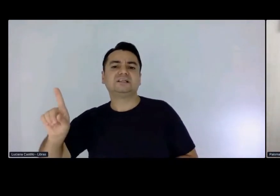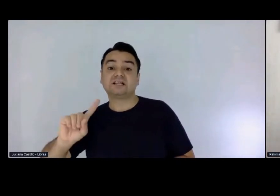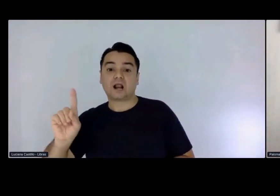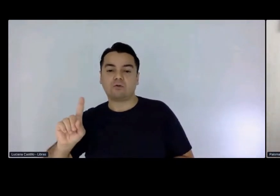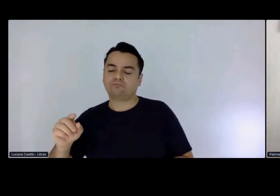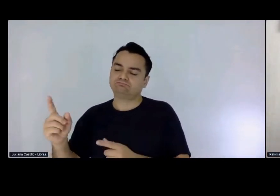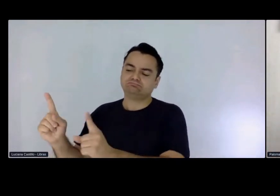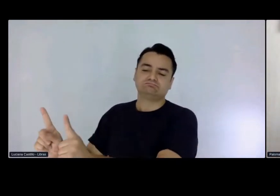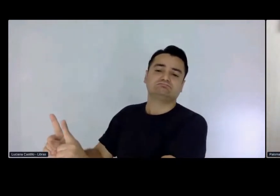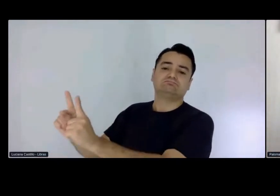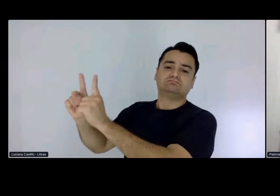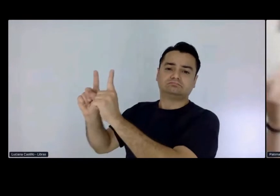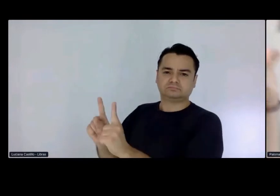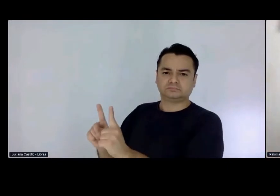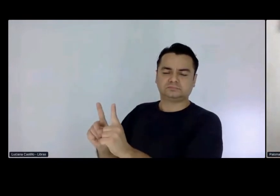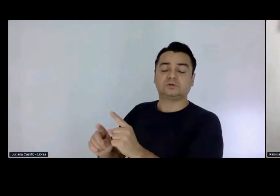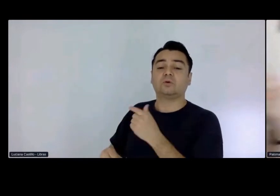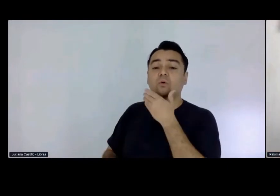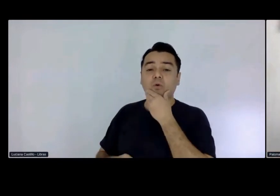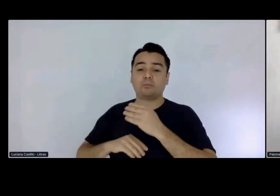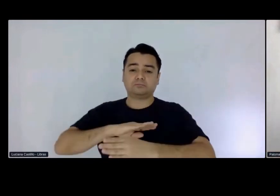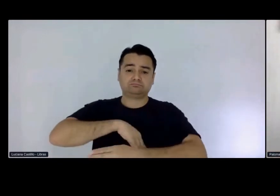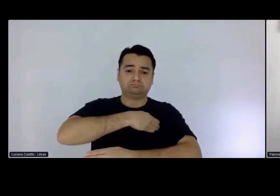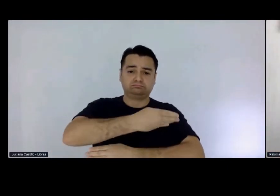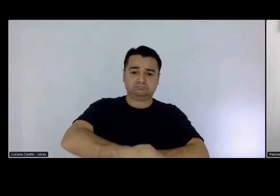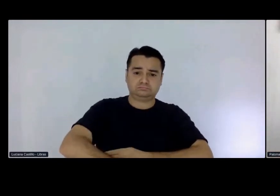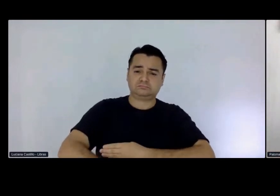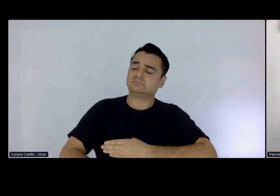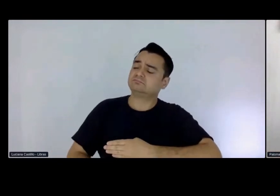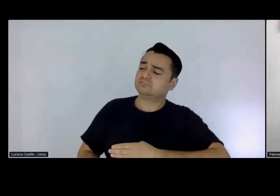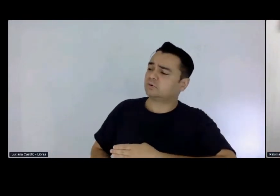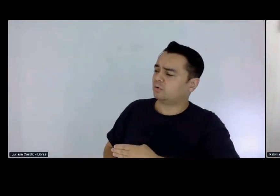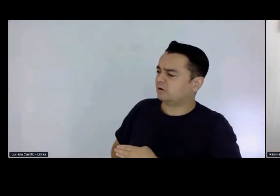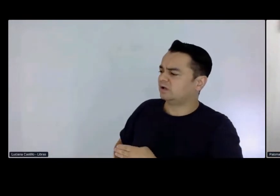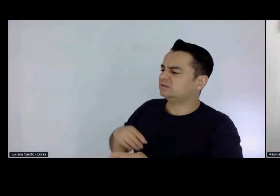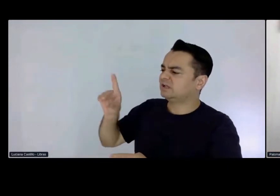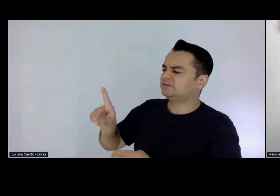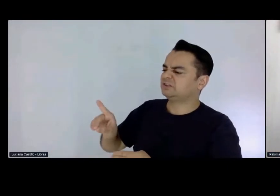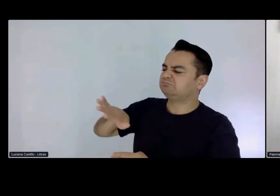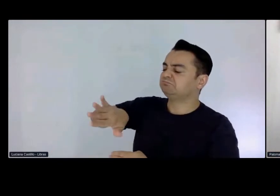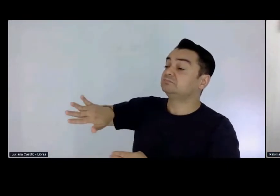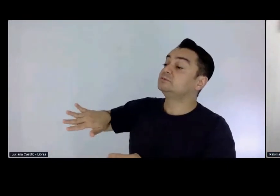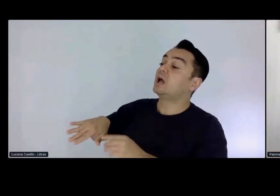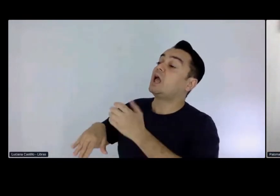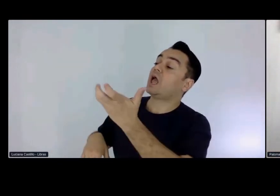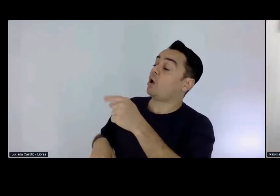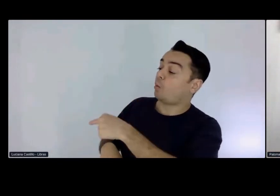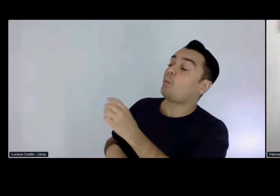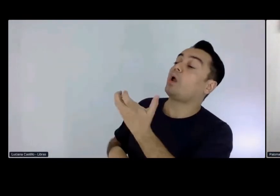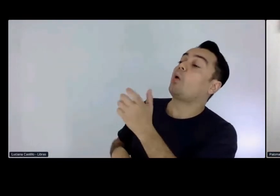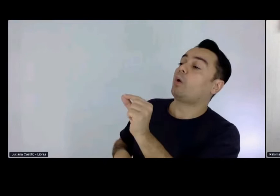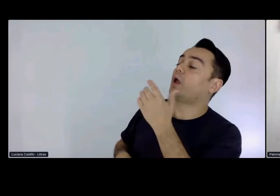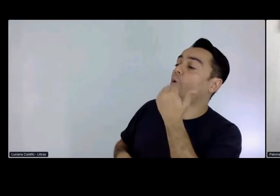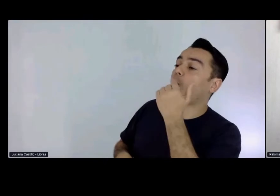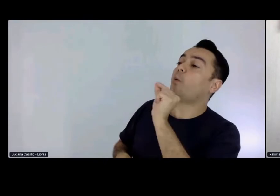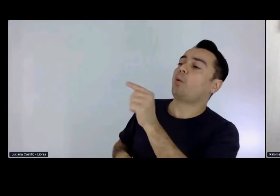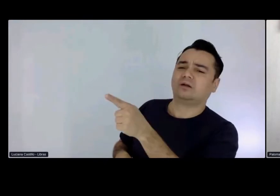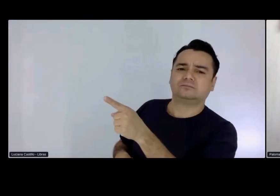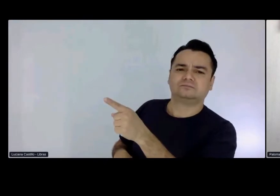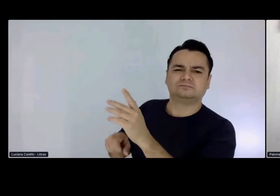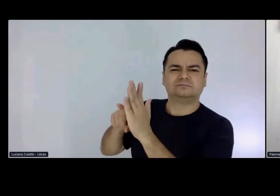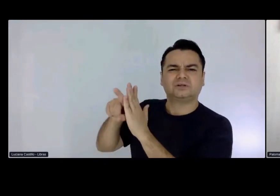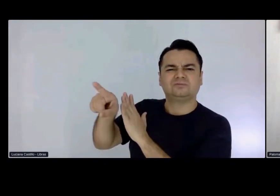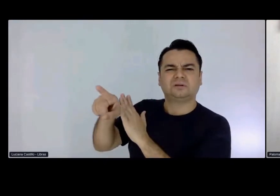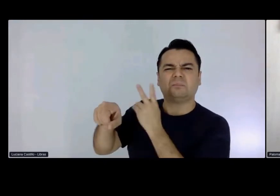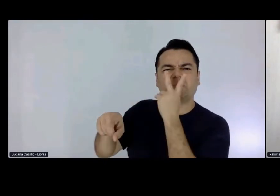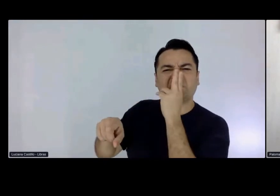restaurante, e chega o garçom e vai falar com a pessoa sem deficiência, o que ela quer, e perguntando sobre o que a